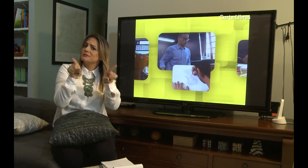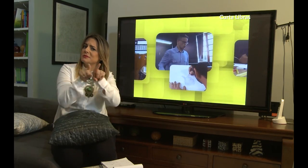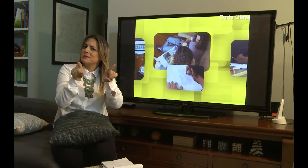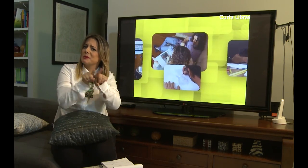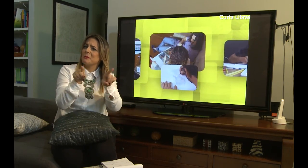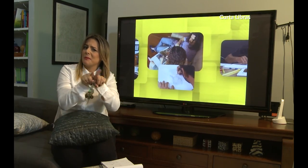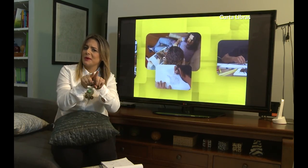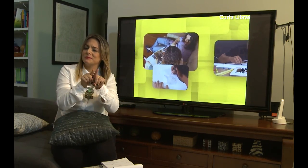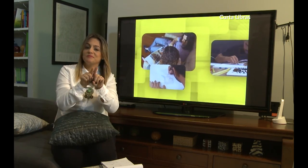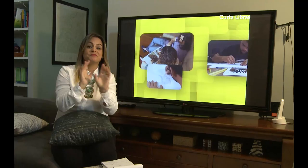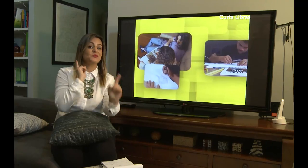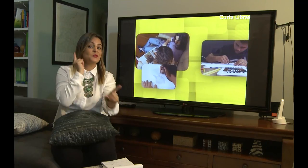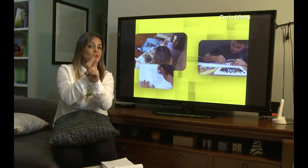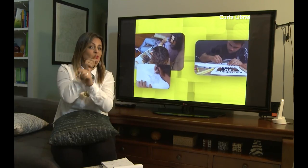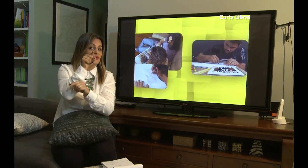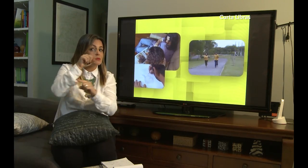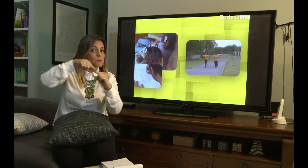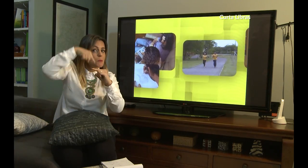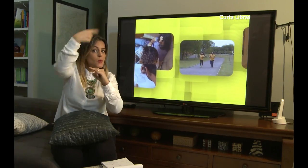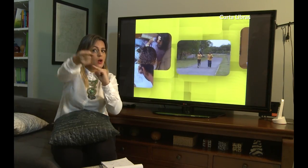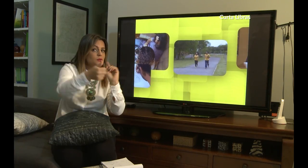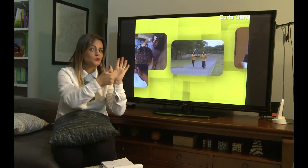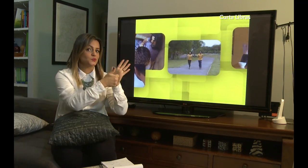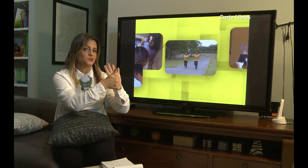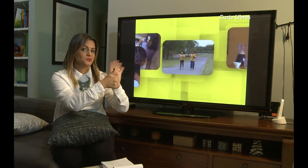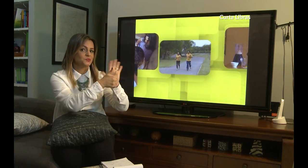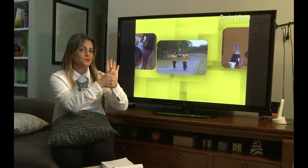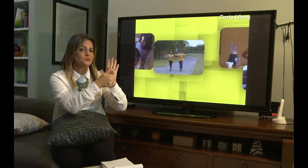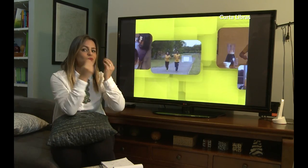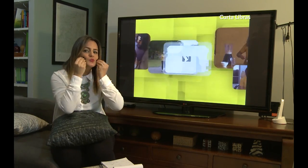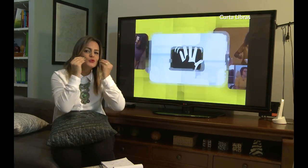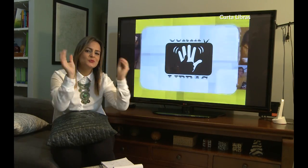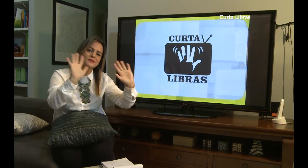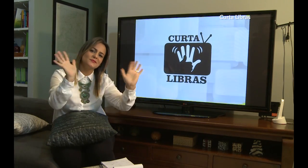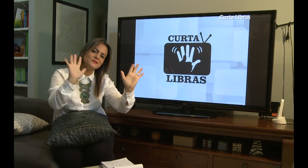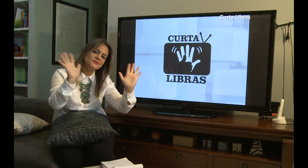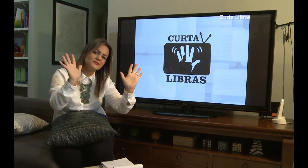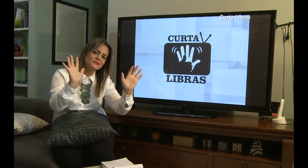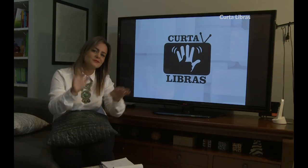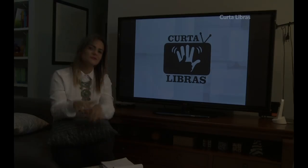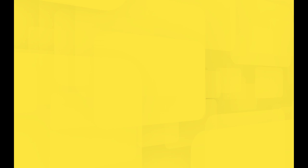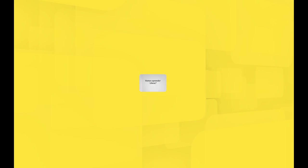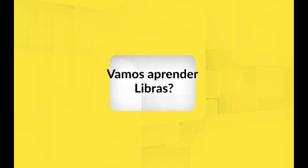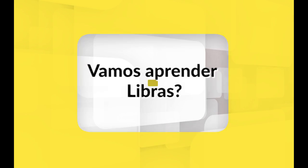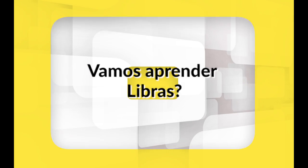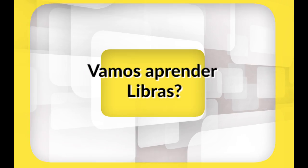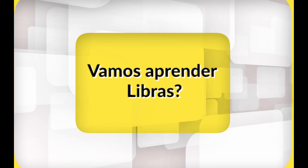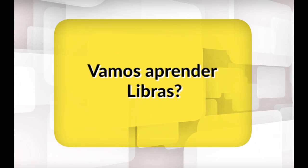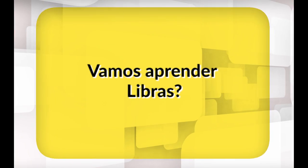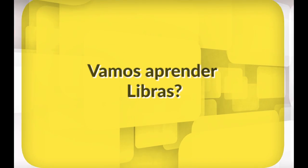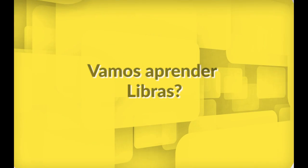especificidade com seu médico Espero você no próximo Curta Libras Vamos aprender Libras?